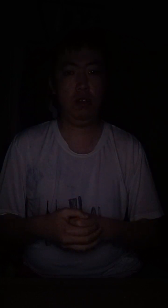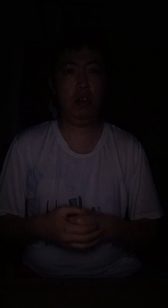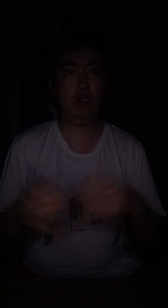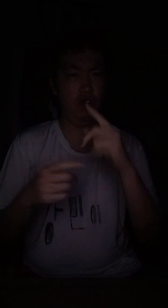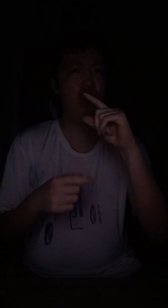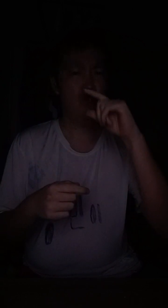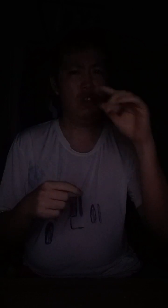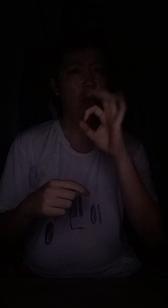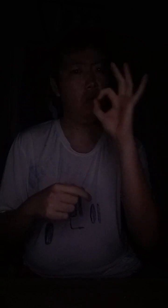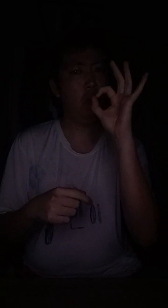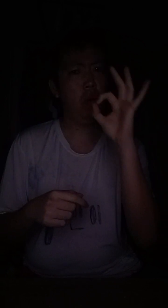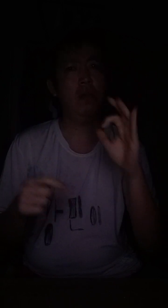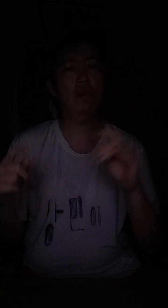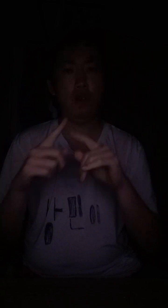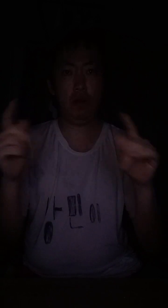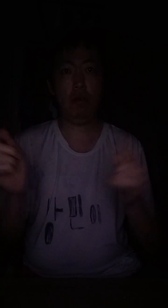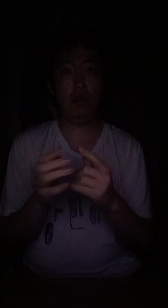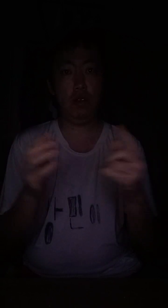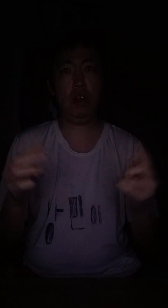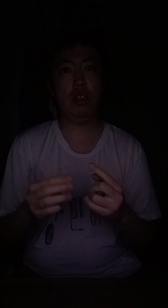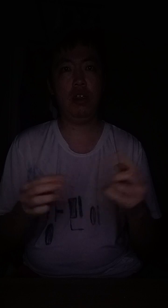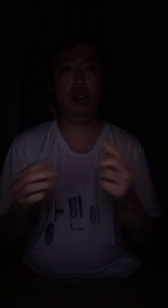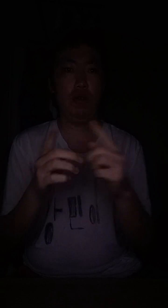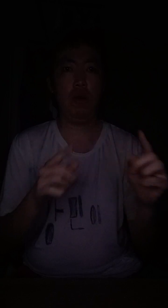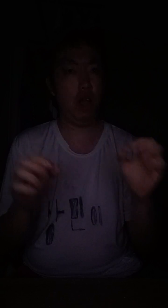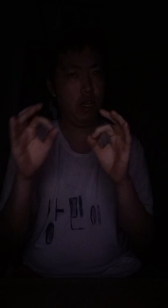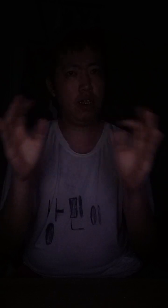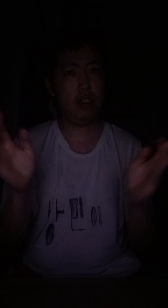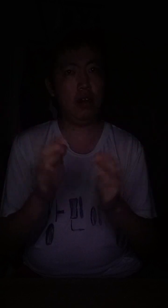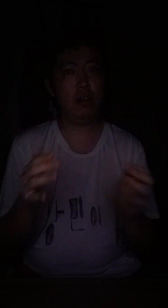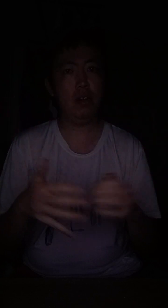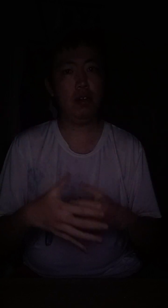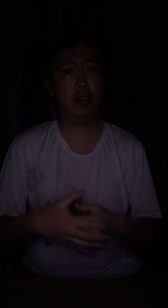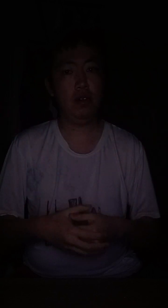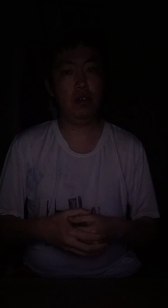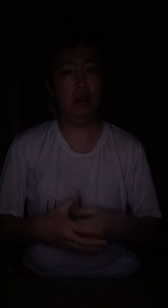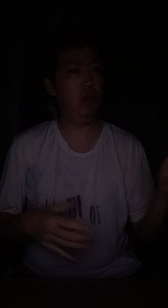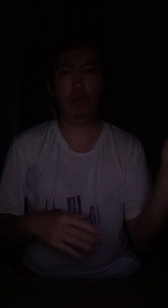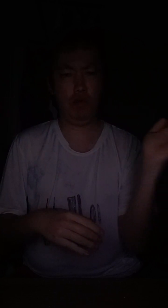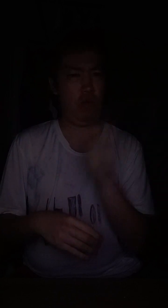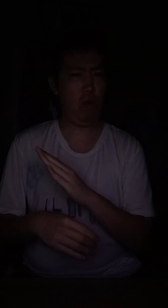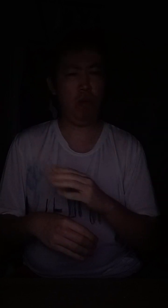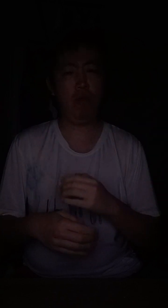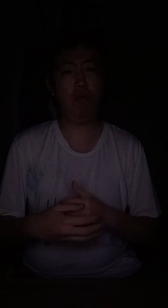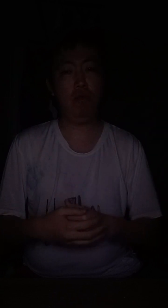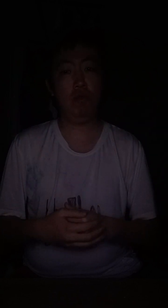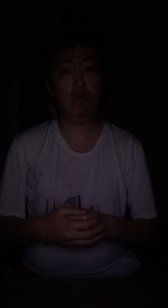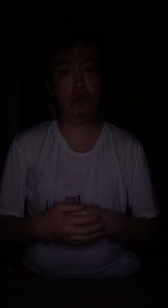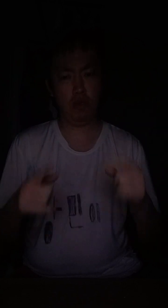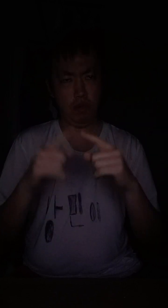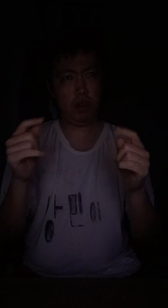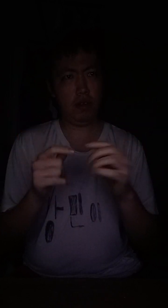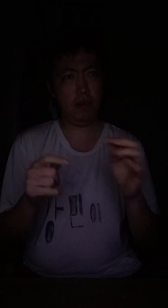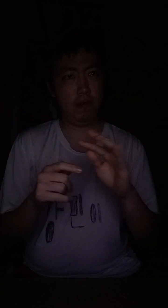술집과 노래방에 위치한 건물 1층의 화장실입니다. 역시 남녀 부부는 없고요. 도어락이 설치되어 있지만 사실상